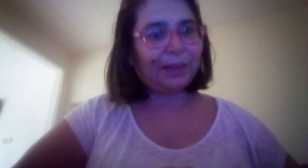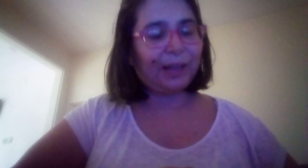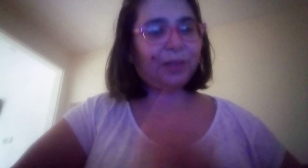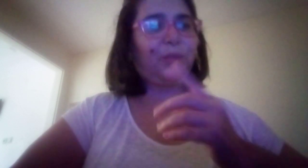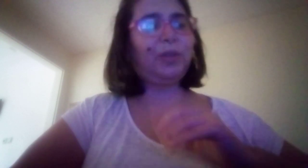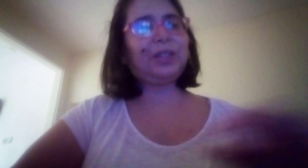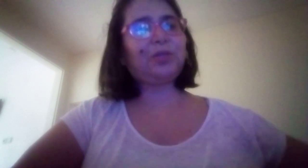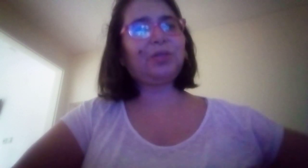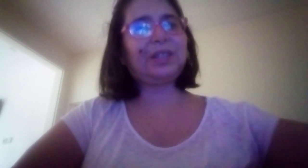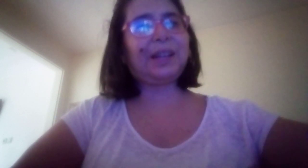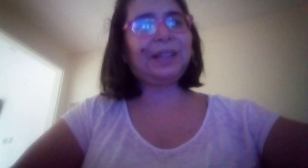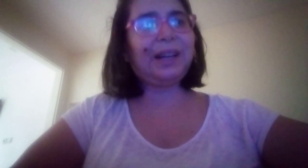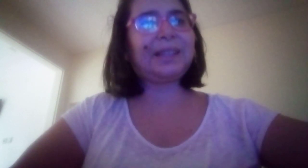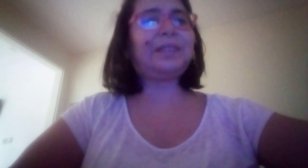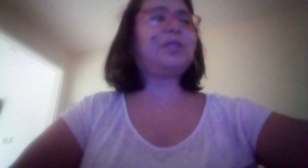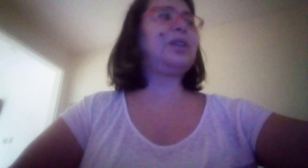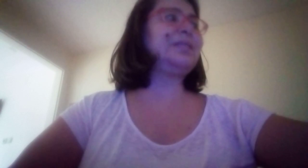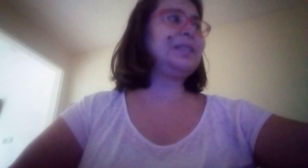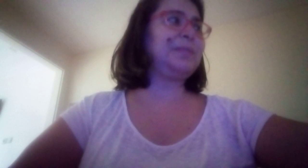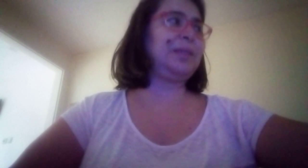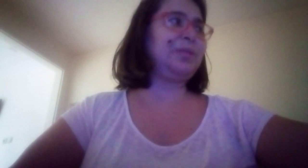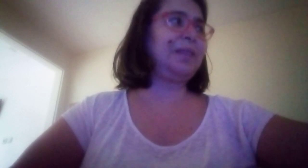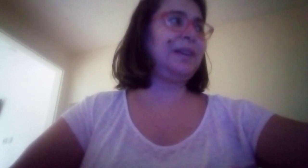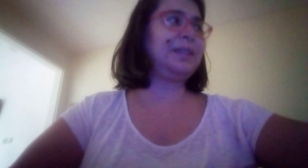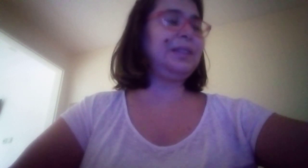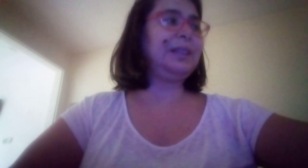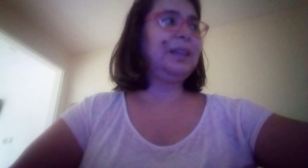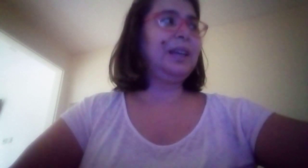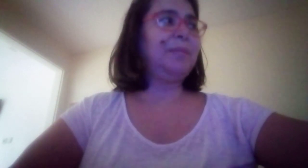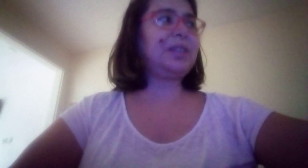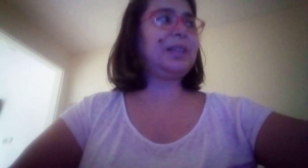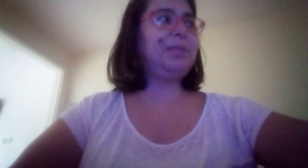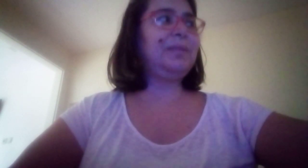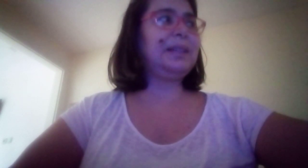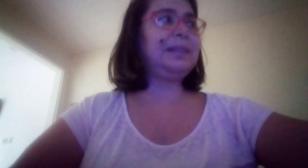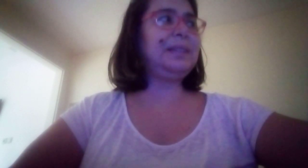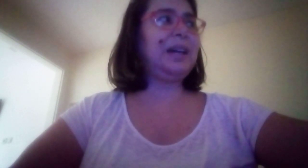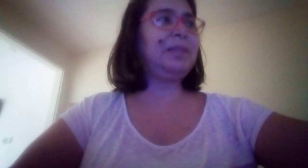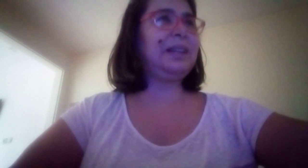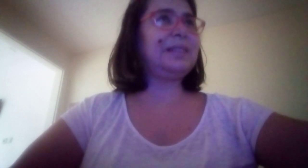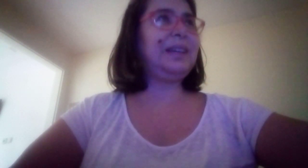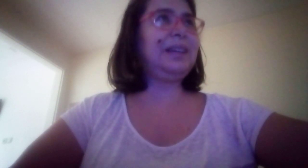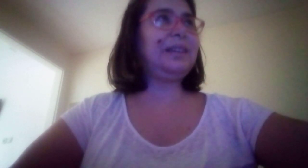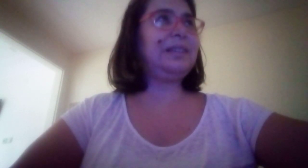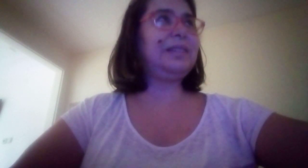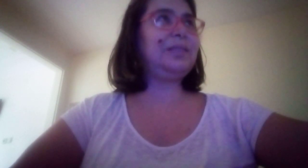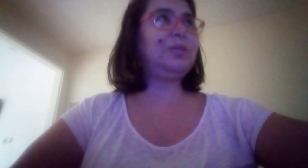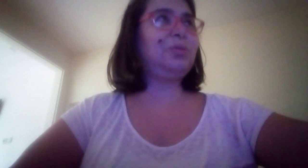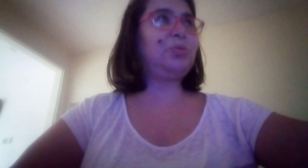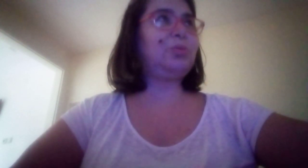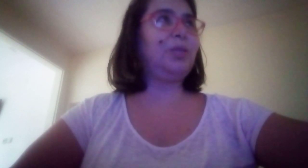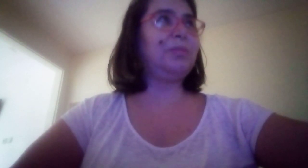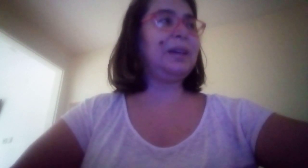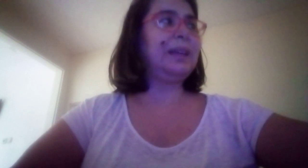antropoloji şu geçer Derler ki etnosentrizm diye bir şey vardır başka bir milletin diğer millete Üstün olma